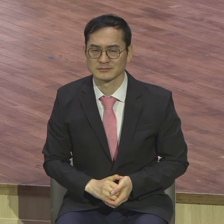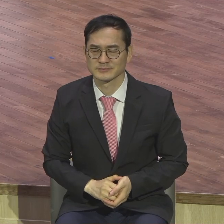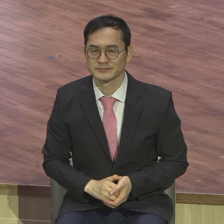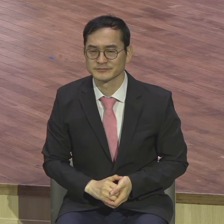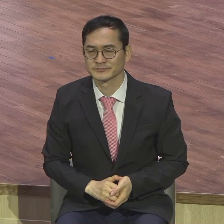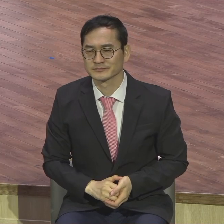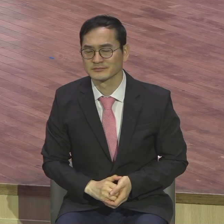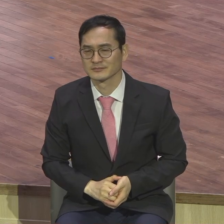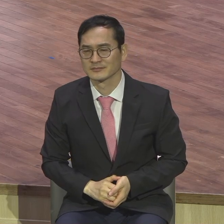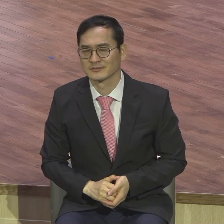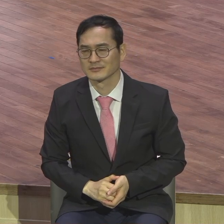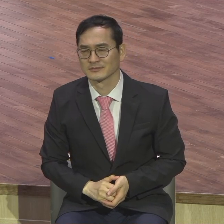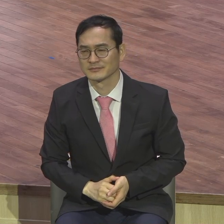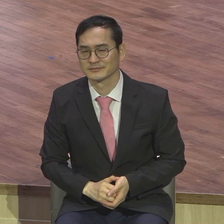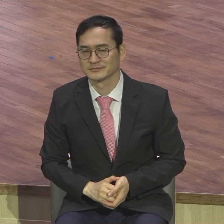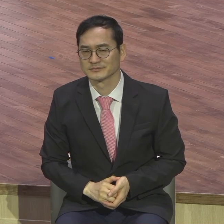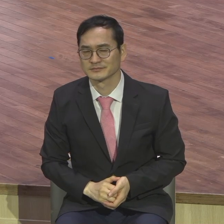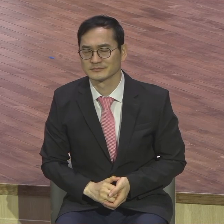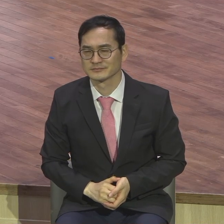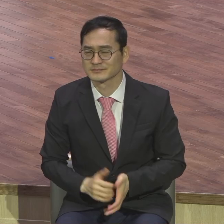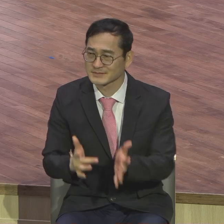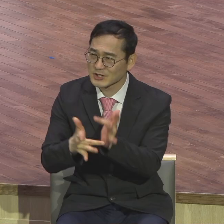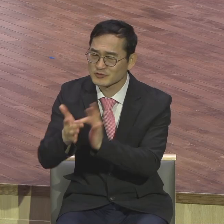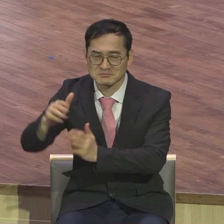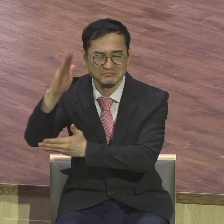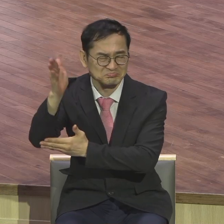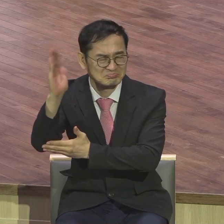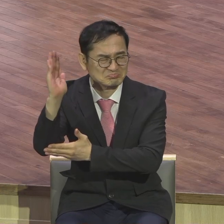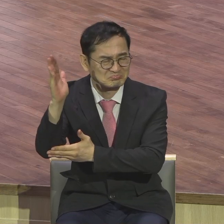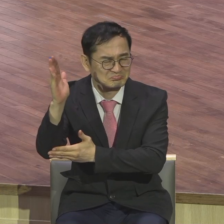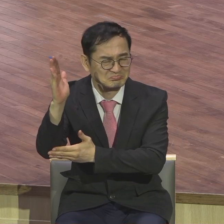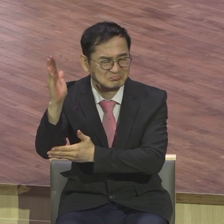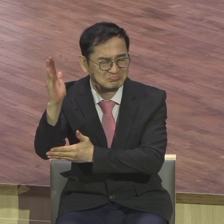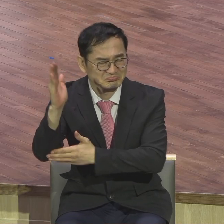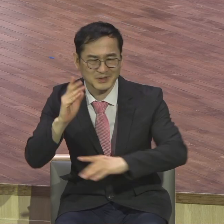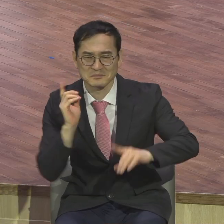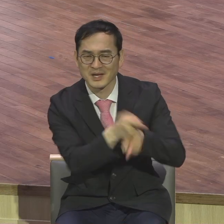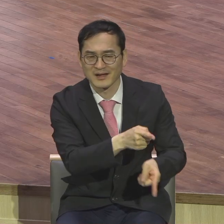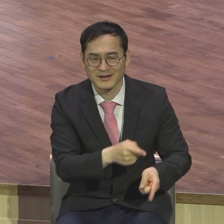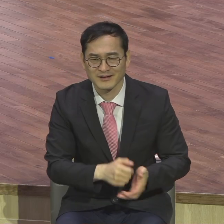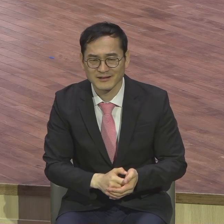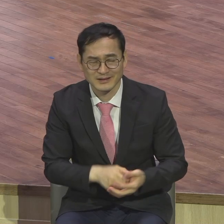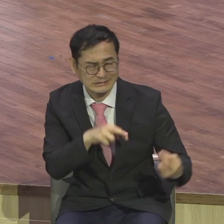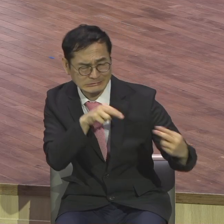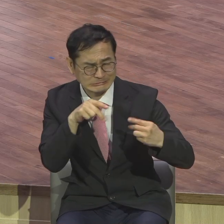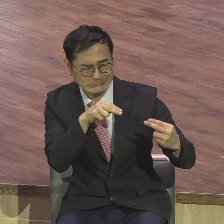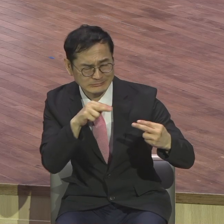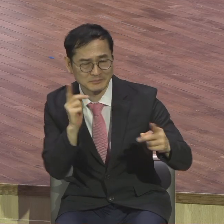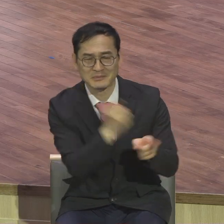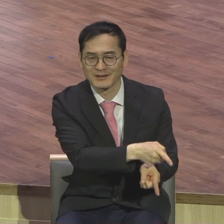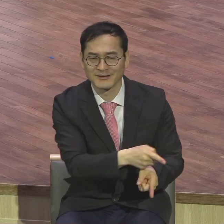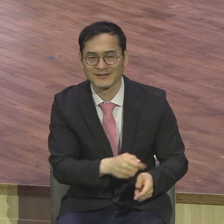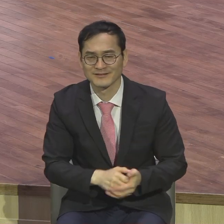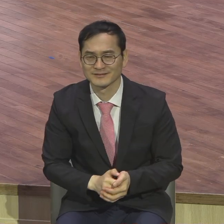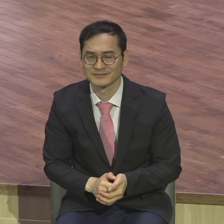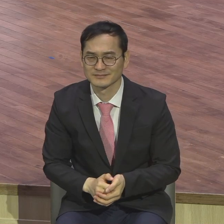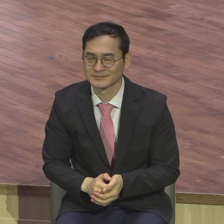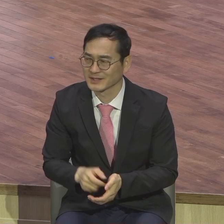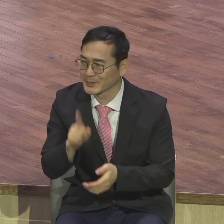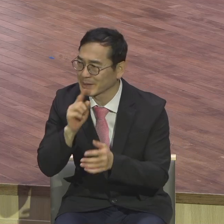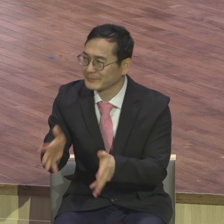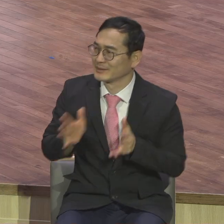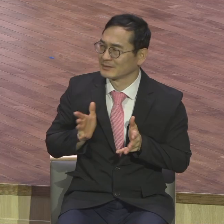예수님 말씀 앞에 공격했지만 이들은 직소리도 못했습니다. 한마디도 말을 못했습니다. 사두견들이.